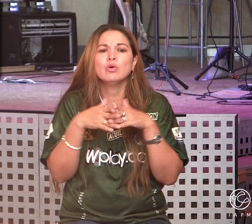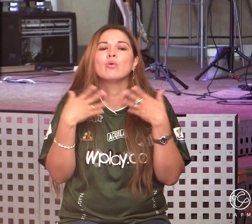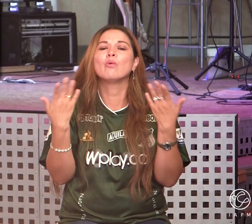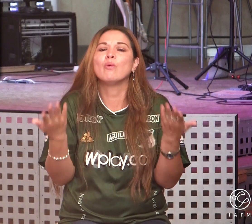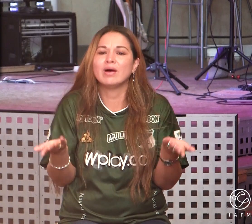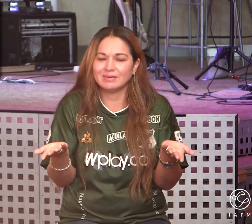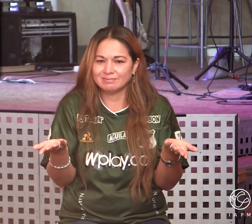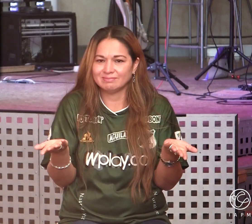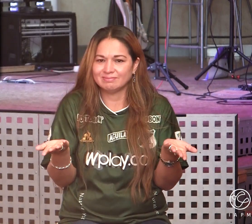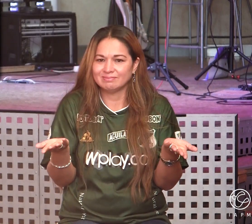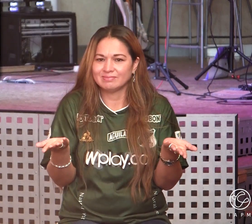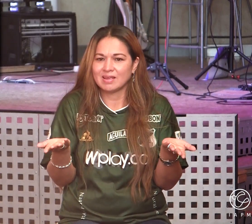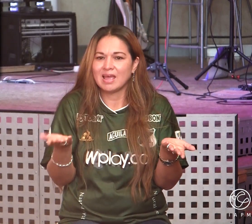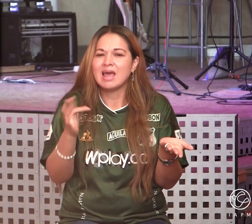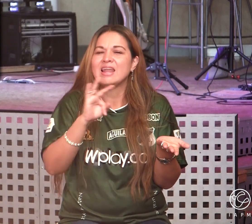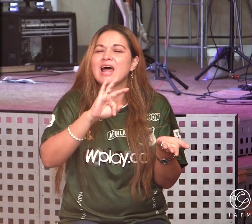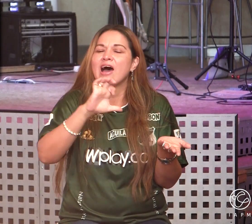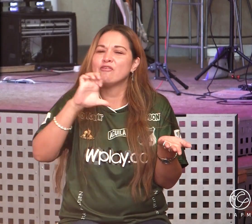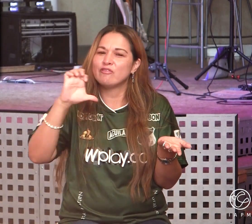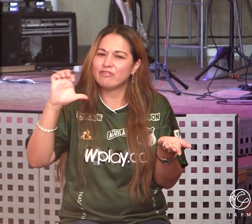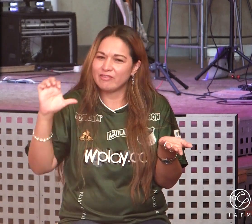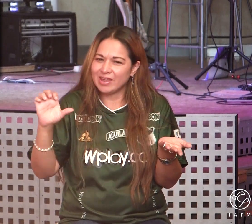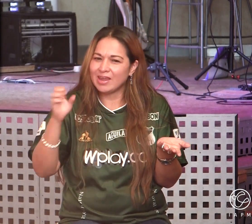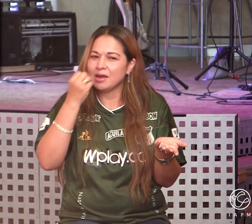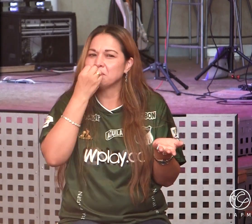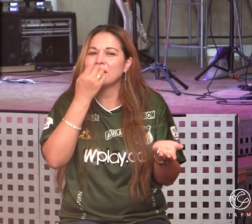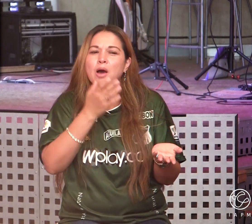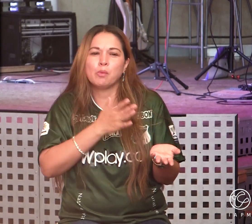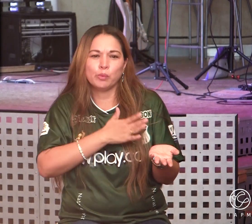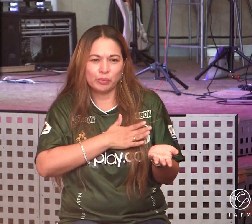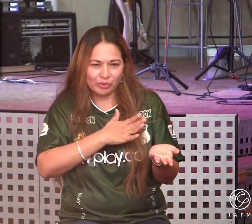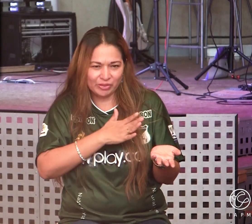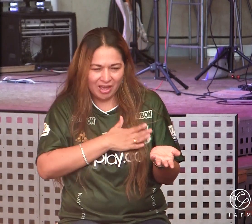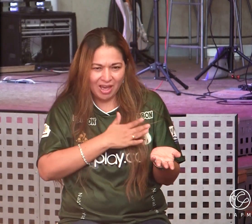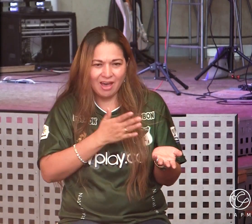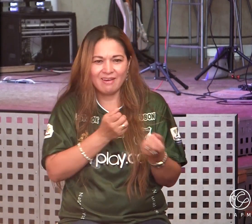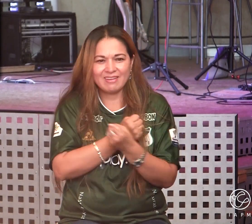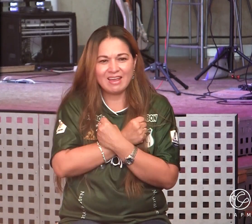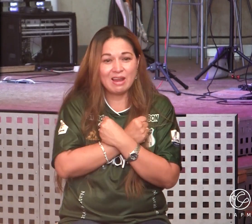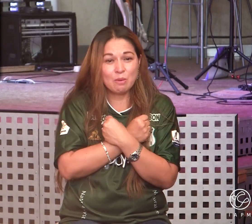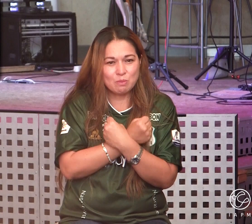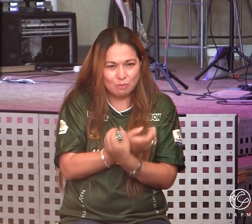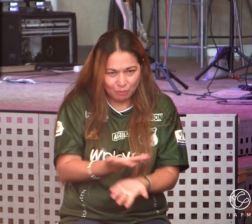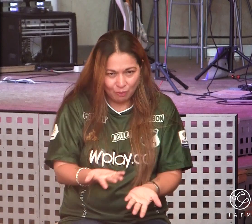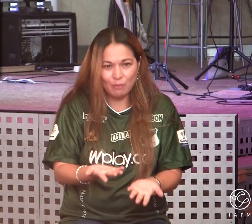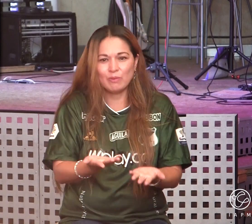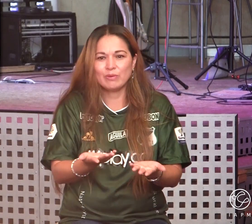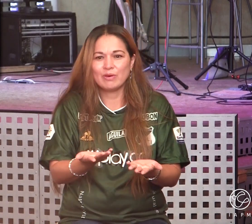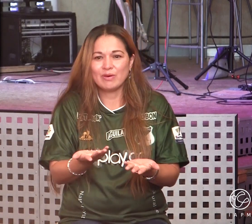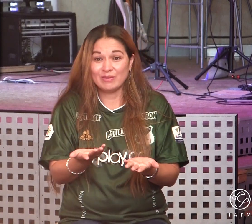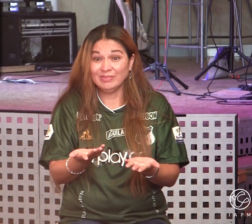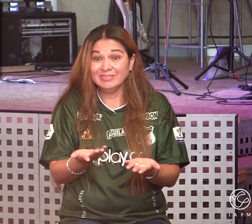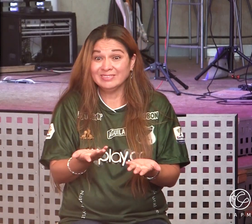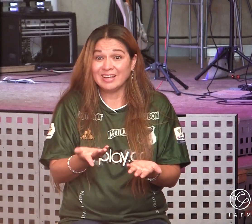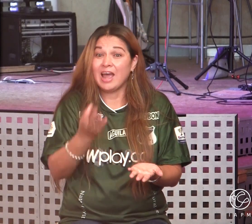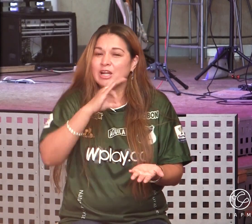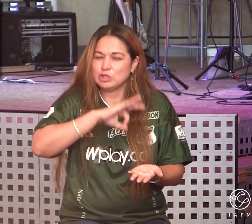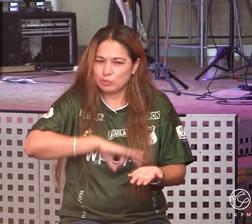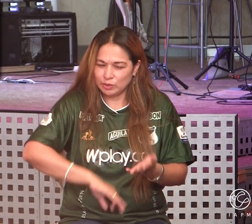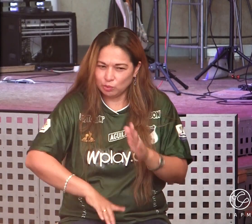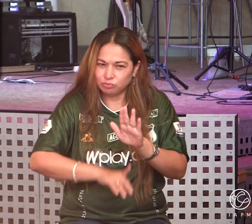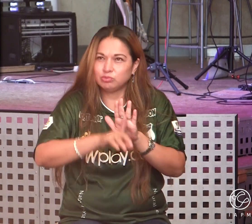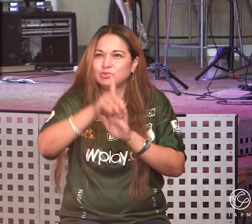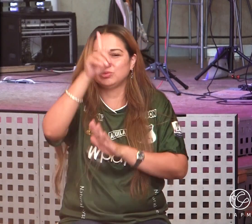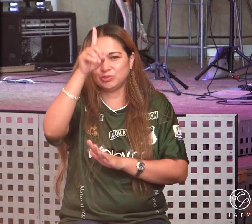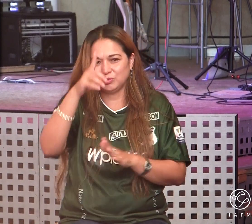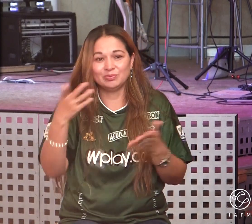fruto, por naturaleza, no es el resultado de un esfuerzo, sino de una esencia. Si tú te arrimas a un árbol